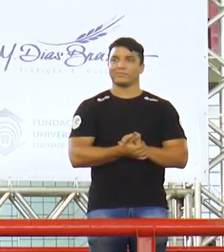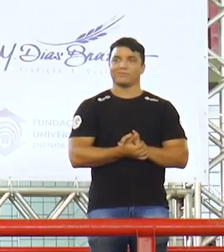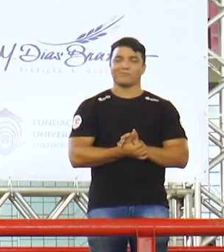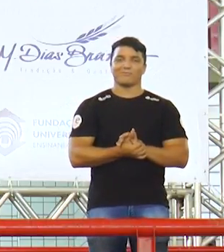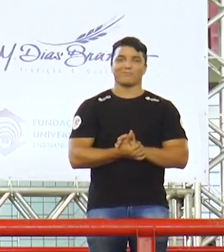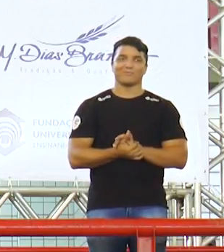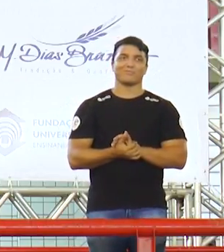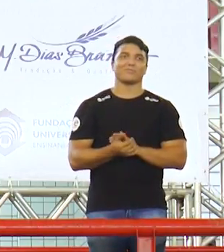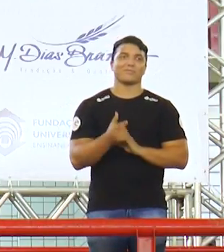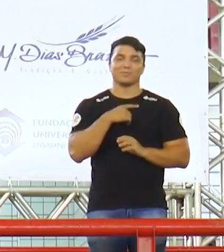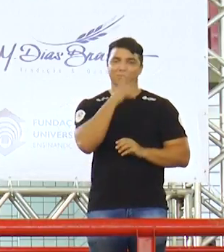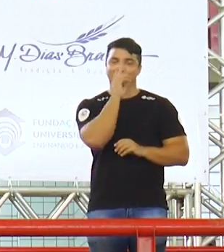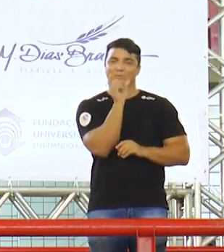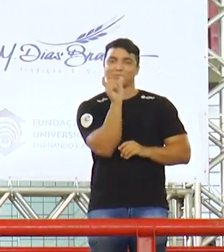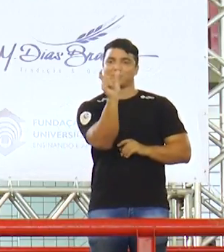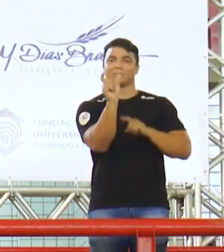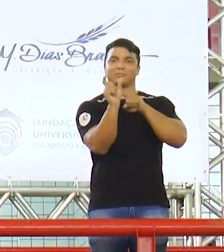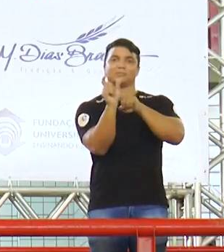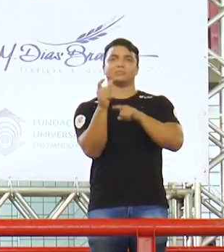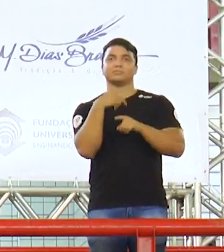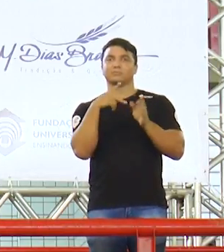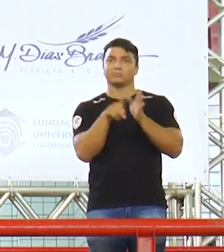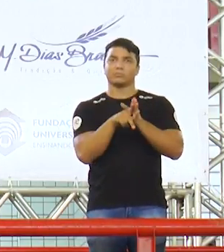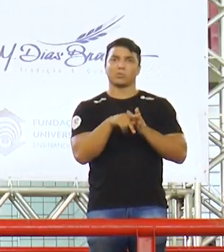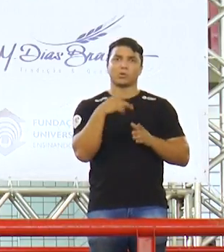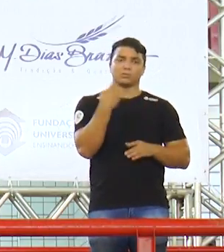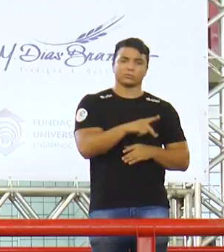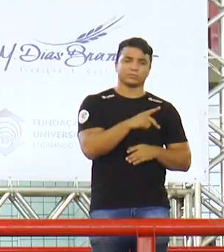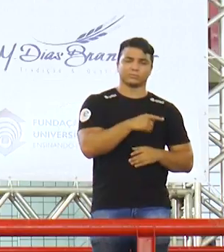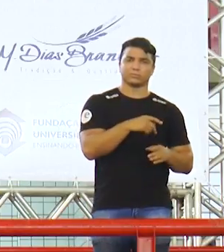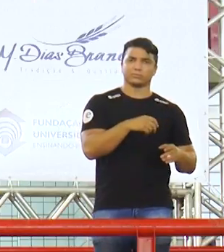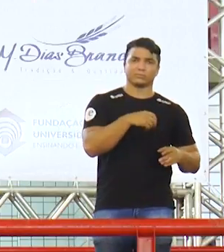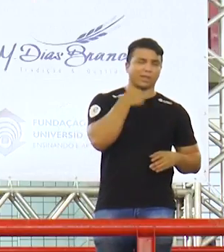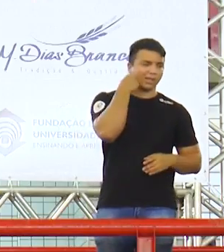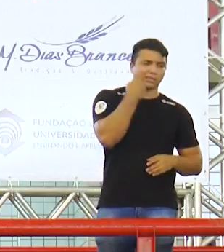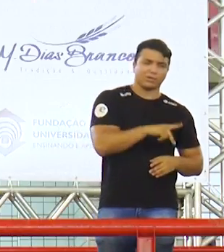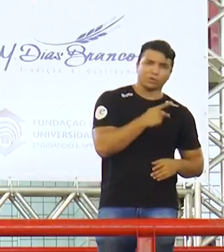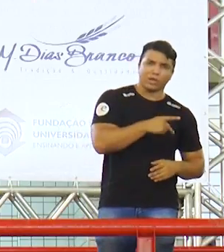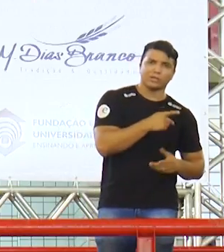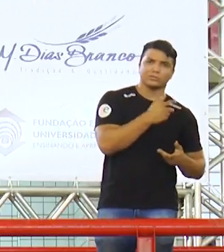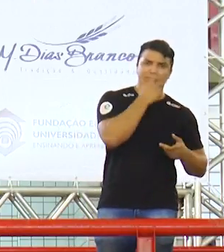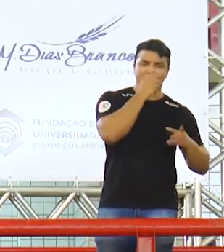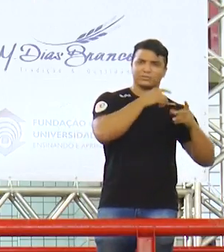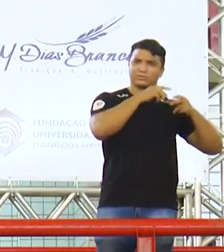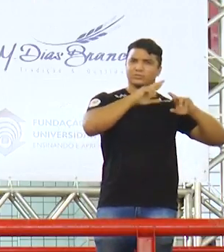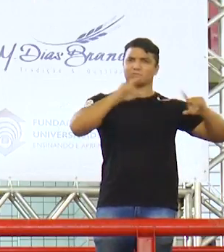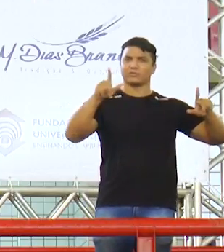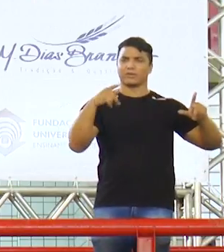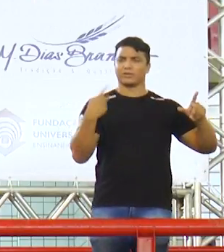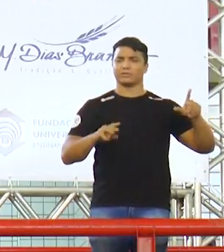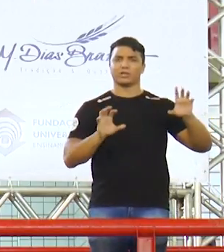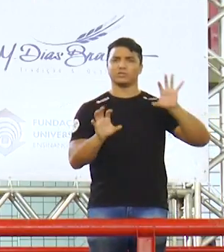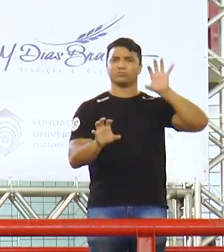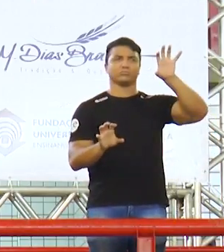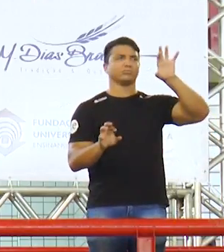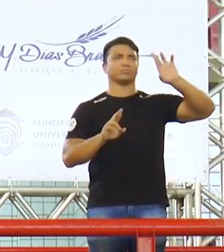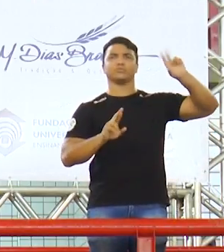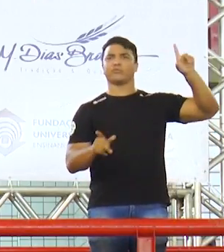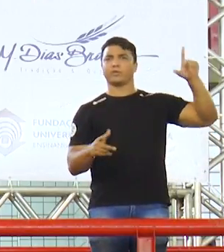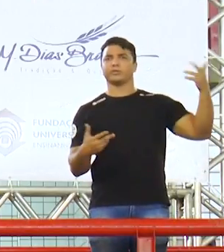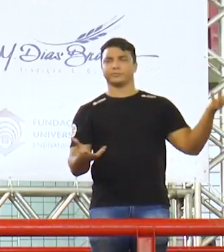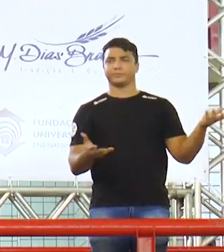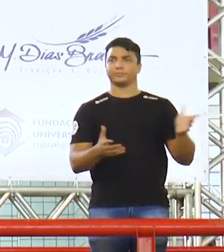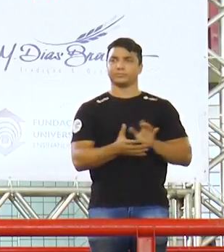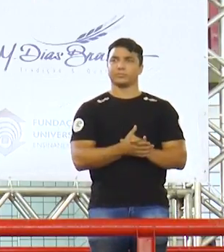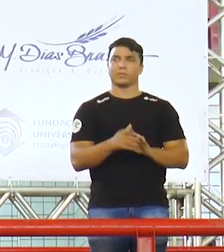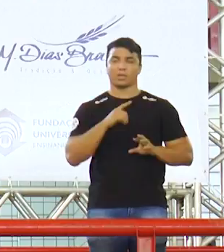Lasquei-me. Usa uma palavra tão nordestina com um sotaque tão fora da nossa região, né? Bom,